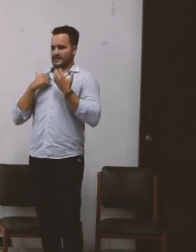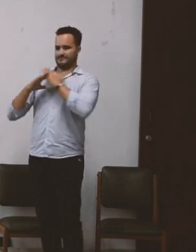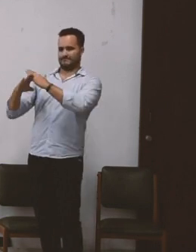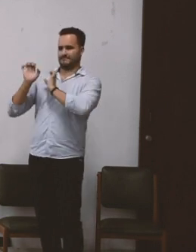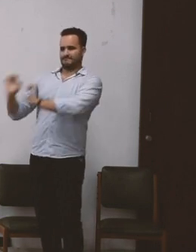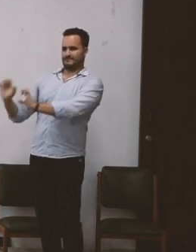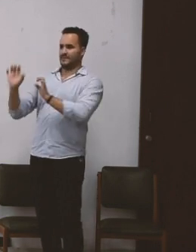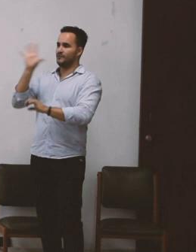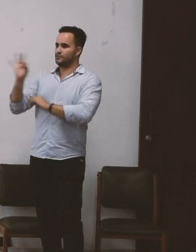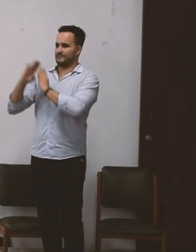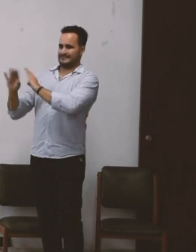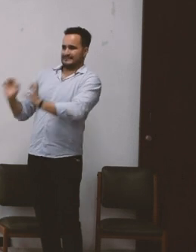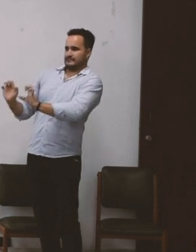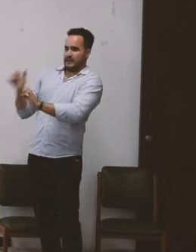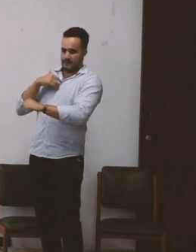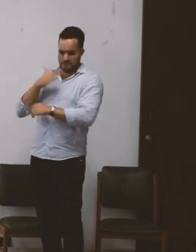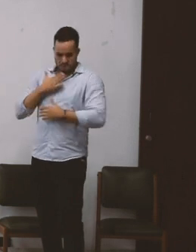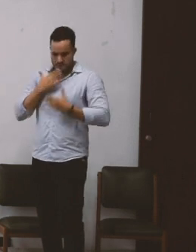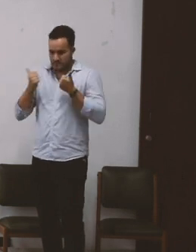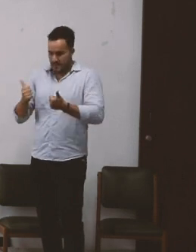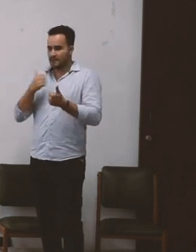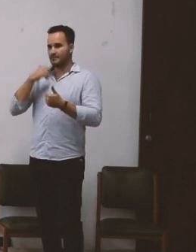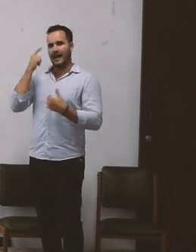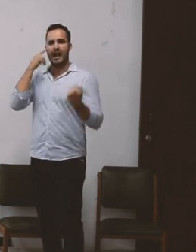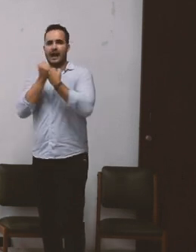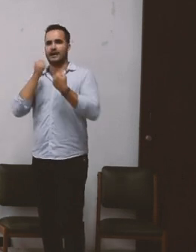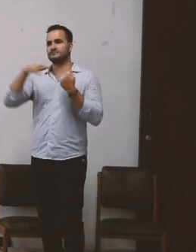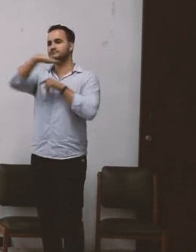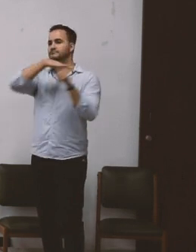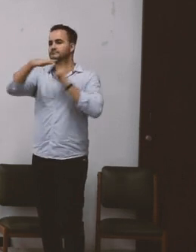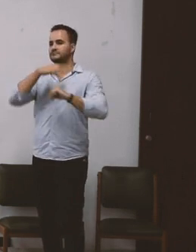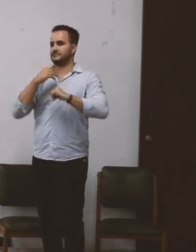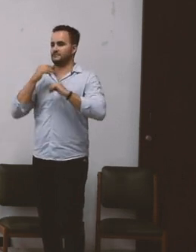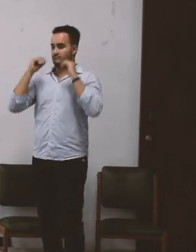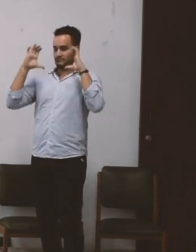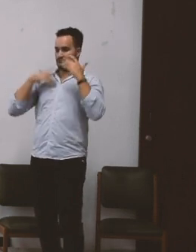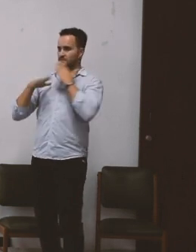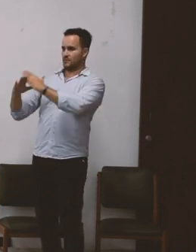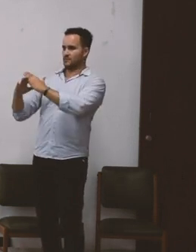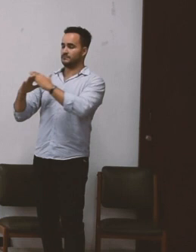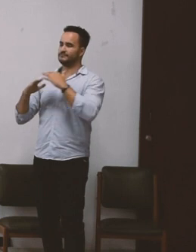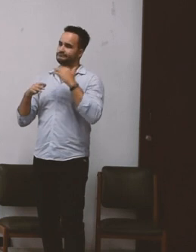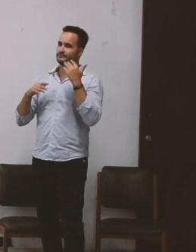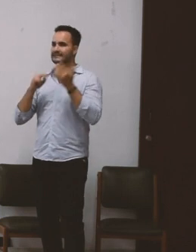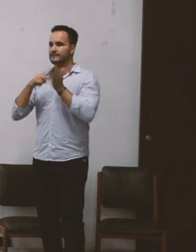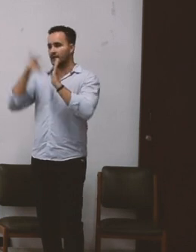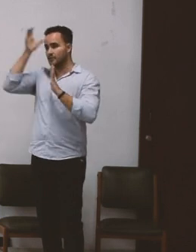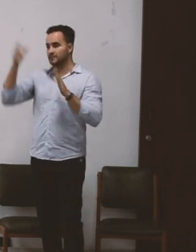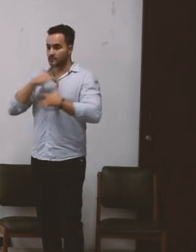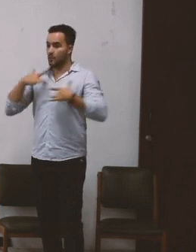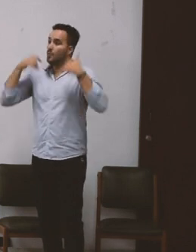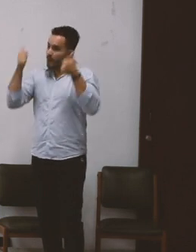efectiva, significa que contamos con soportes medioambientales para reaccionar. Por ende, una buena salud no es la